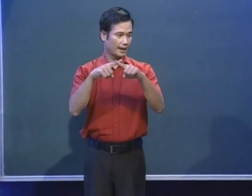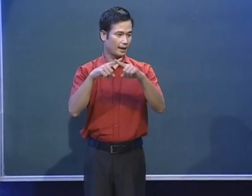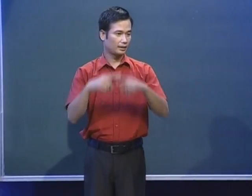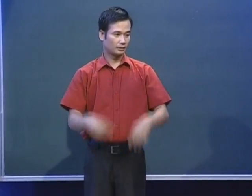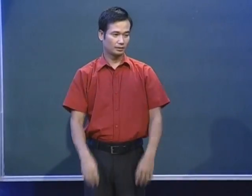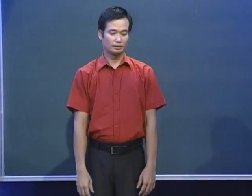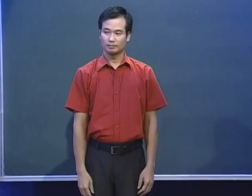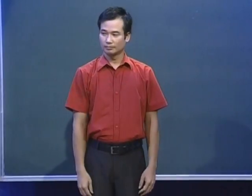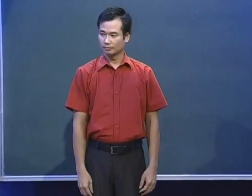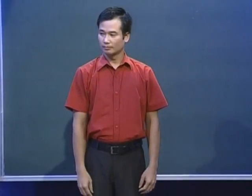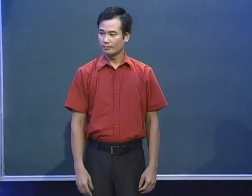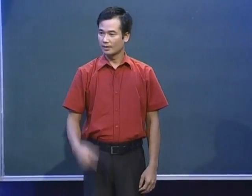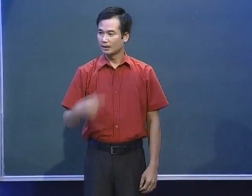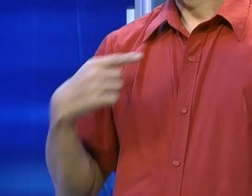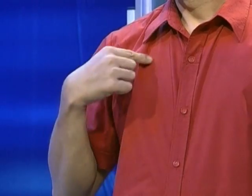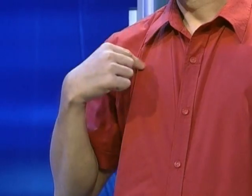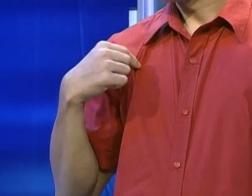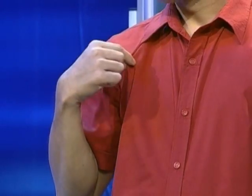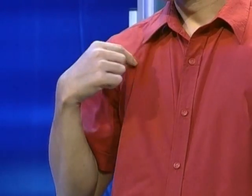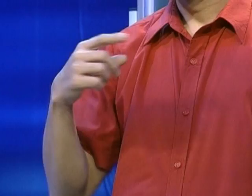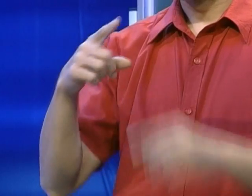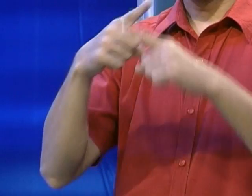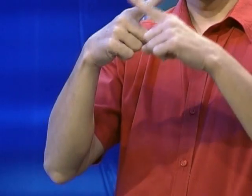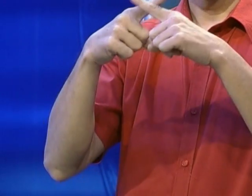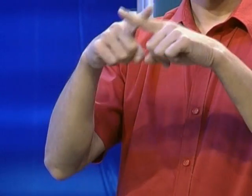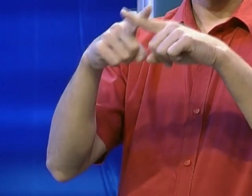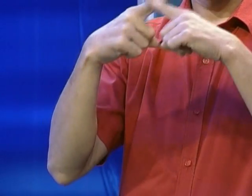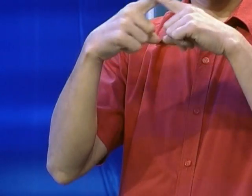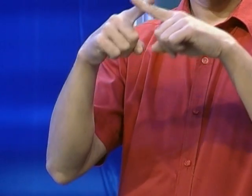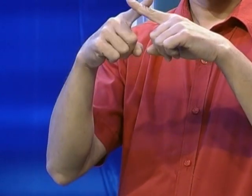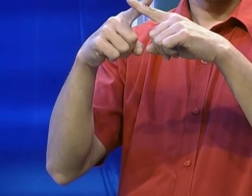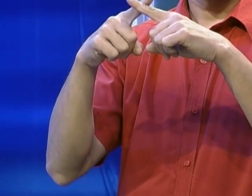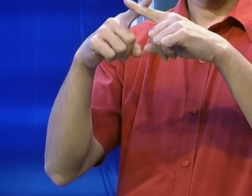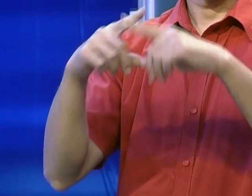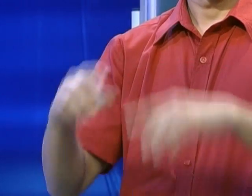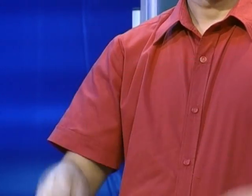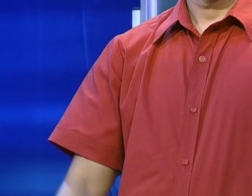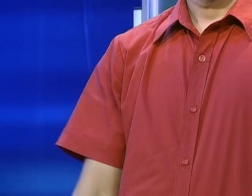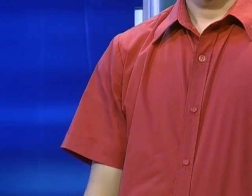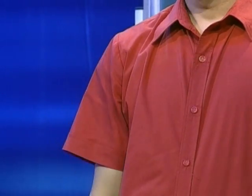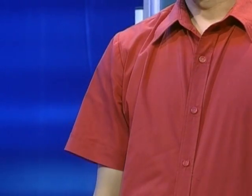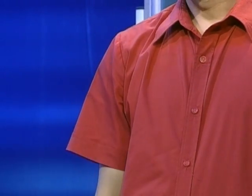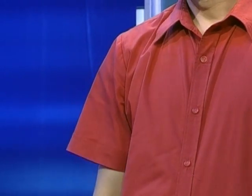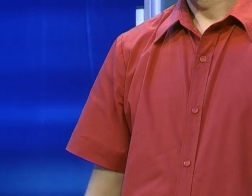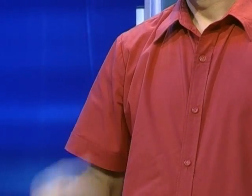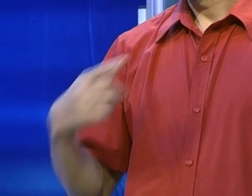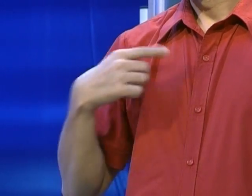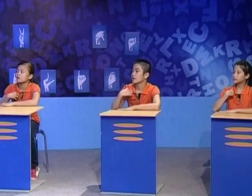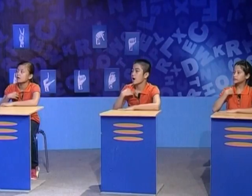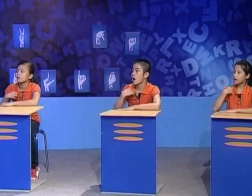phải nắm, ngón cái và ngón trỏ mở ra nắm vào ngực áo, kéo nhẹ tay về phía trước. Động tác 2, hai tay để chữ cái ngón tay giờ,